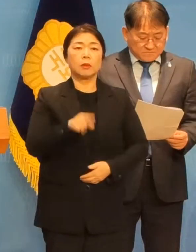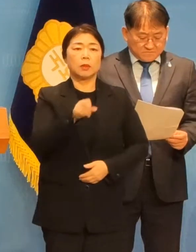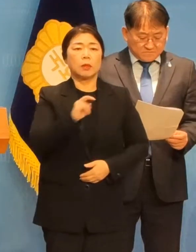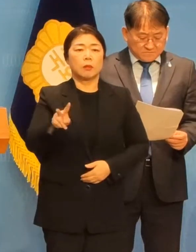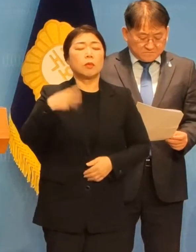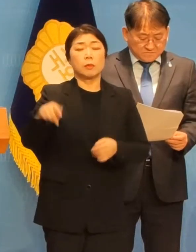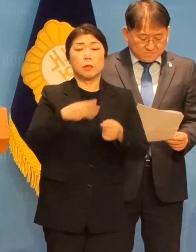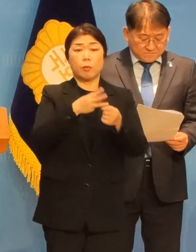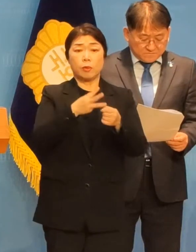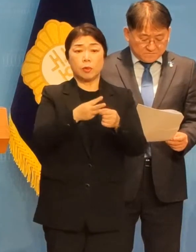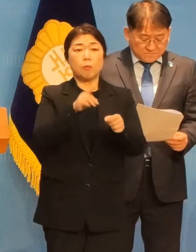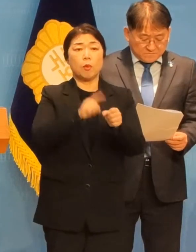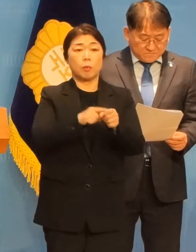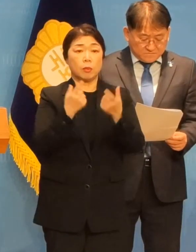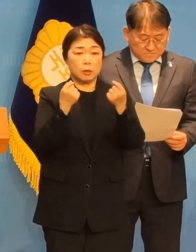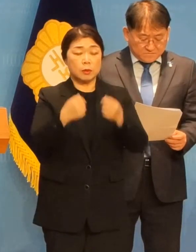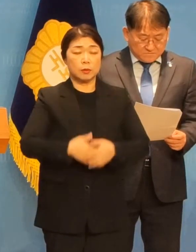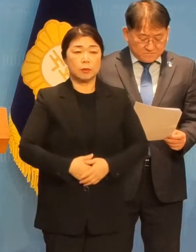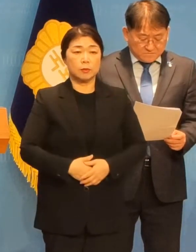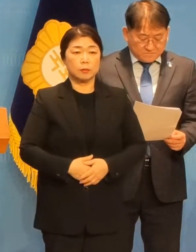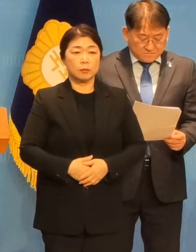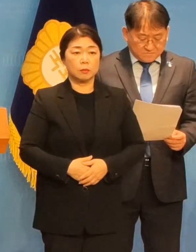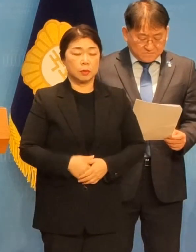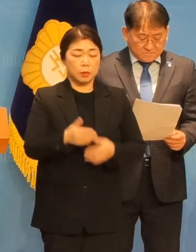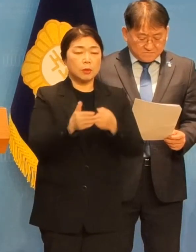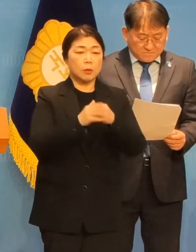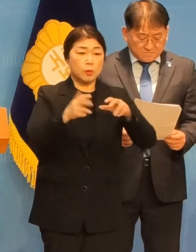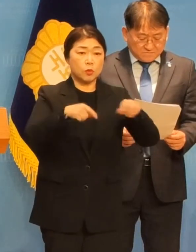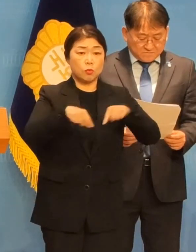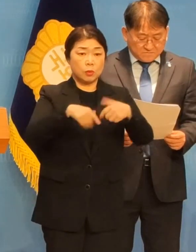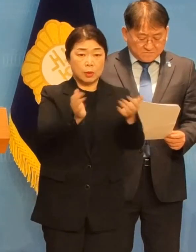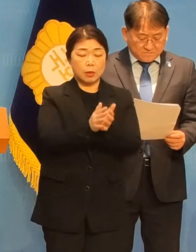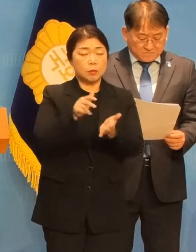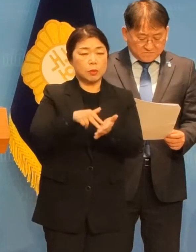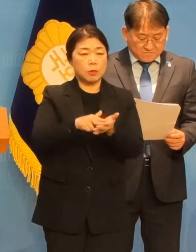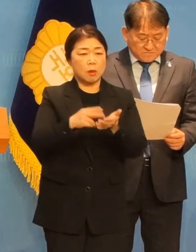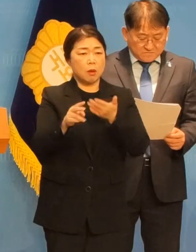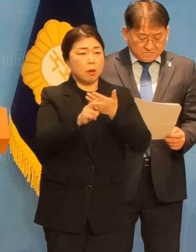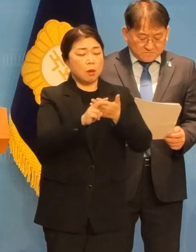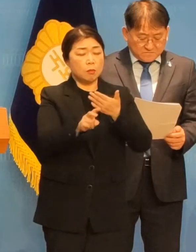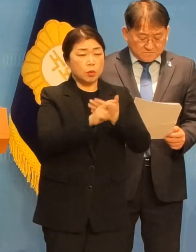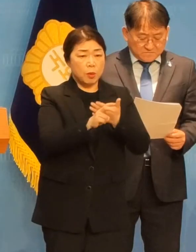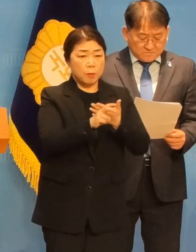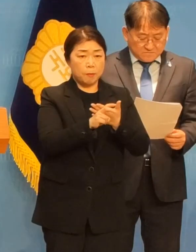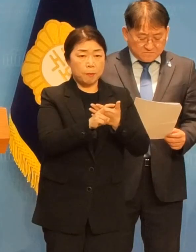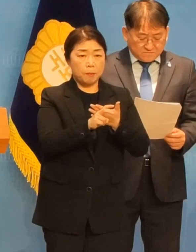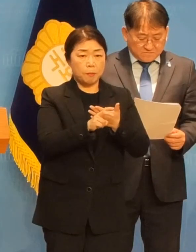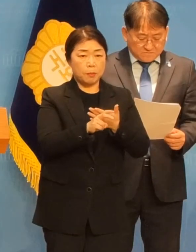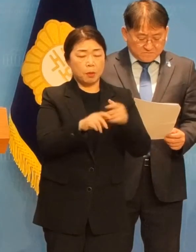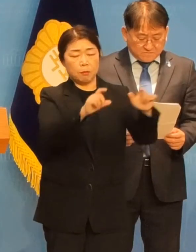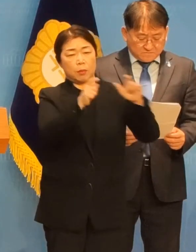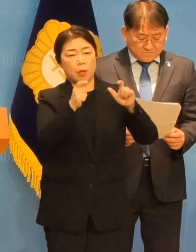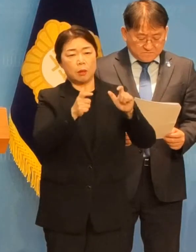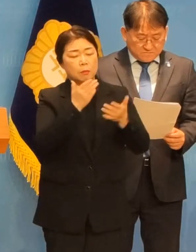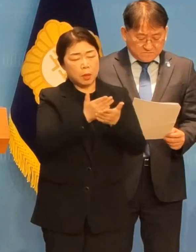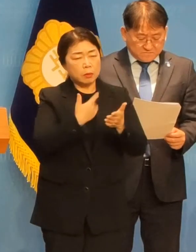번째 목표입니다. 이를 위해 조국혁신당은 위헌 소지를 없앨 대안을